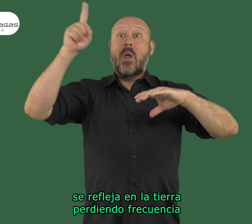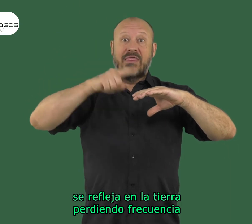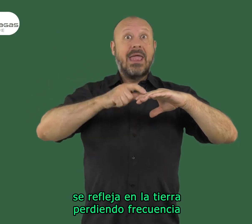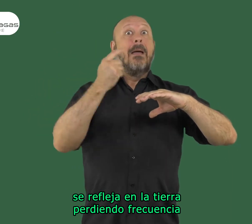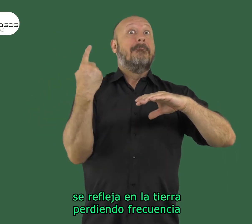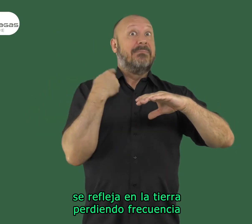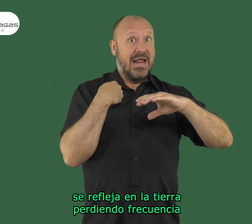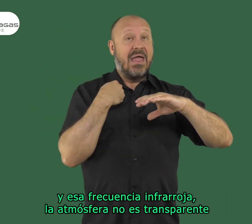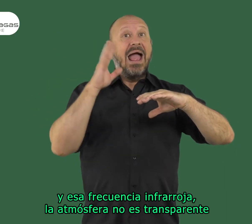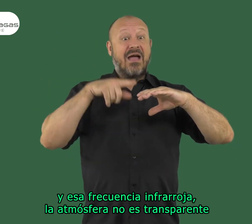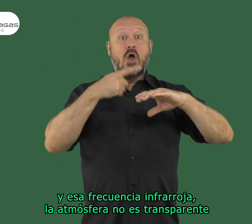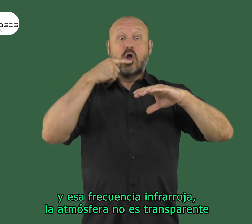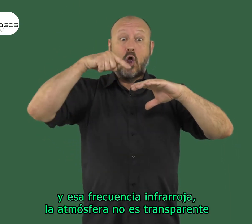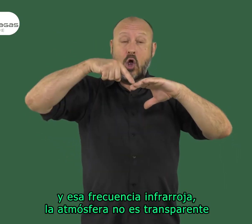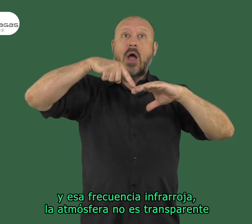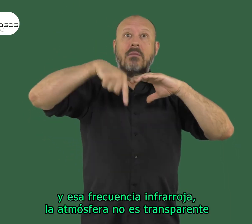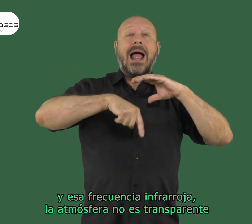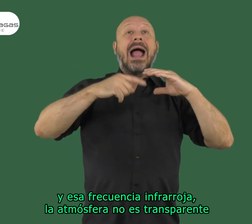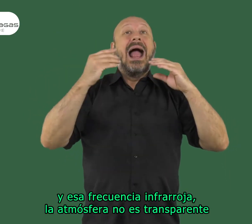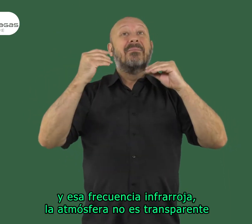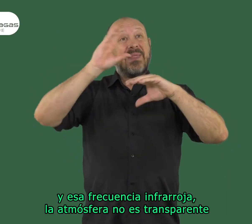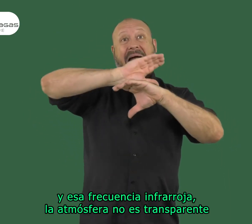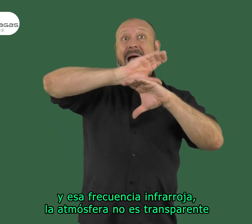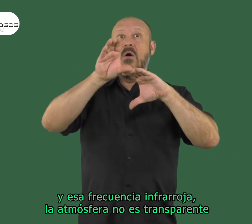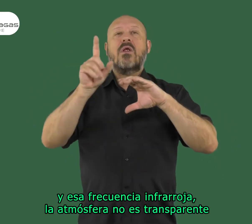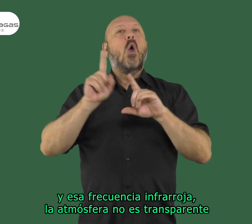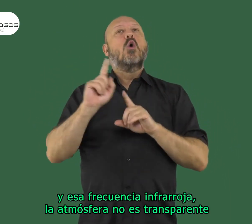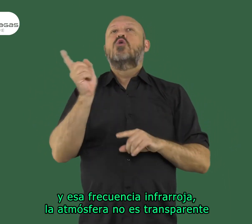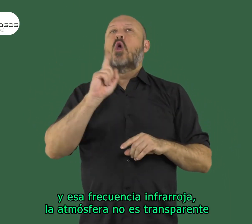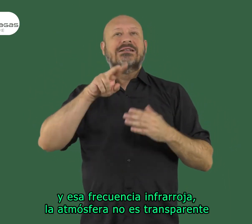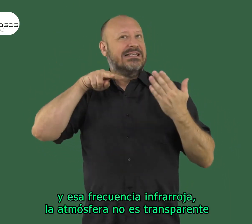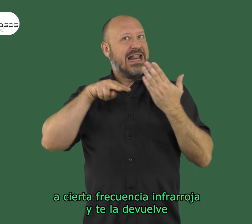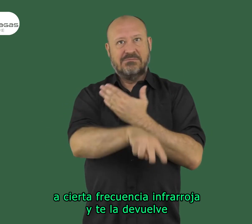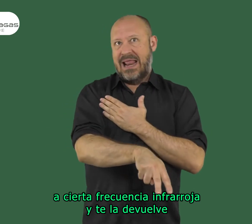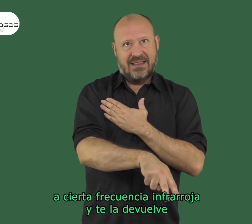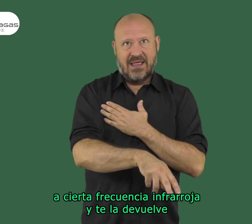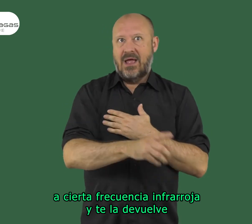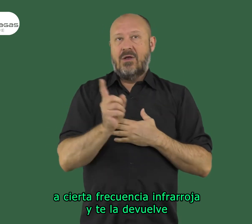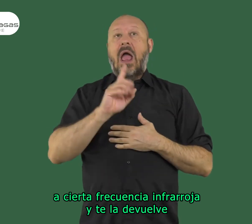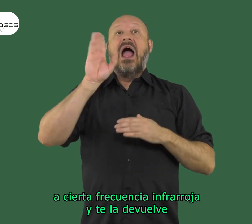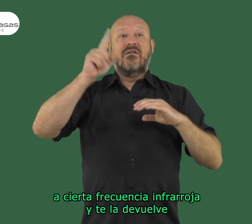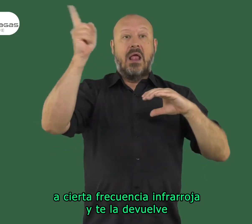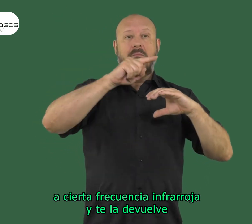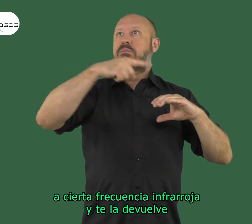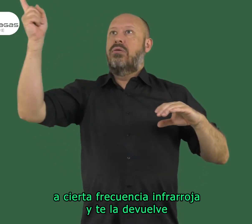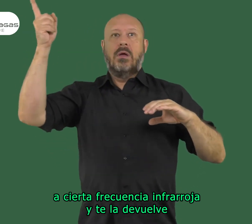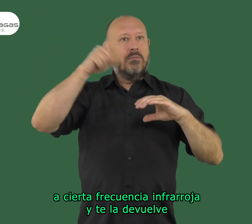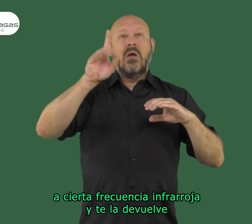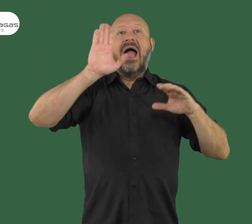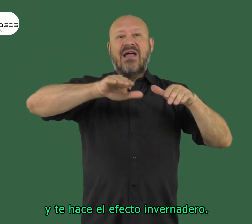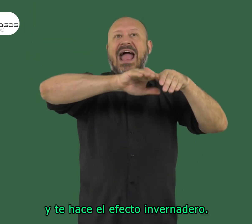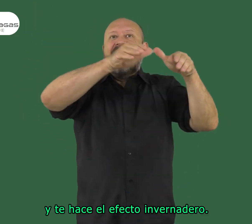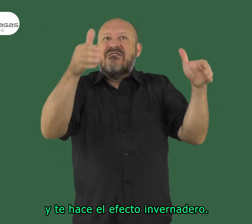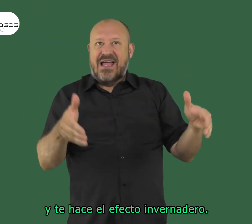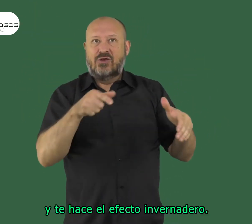perdiendo frecuencia, y esa frecuencia infrarroja, la atmósfera no es transparente a ciertas frecuencias infrarrojas y te la devuelve